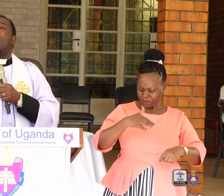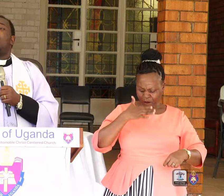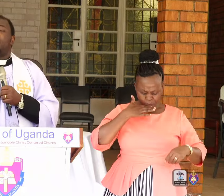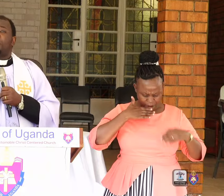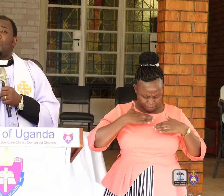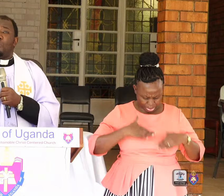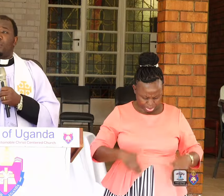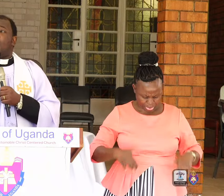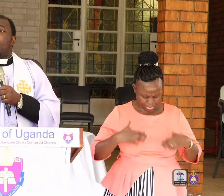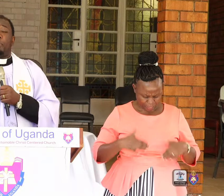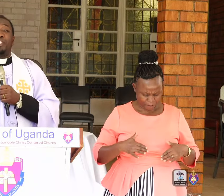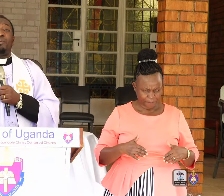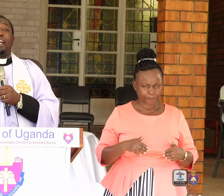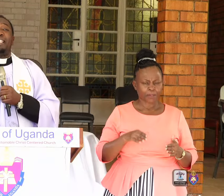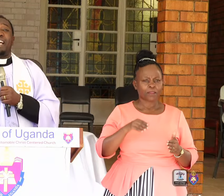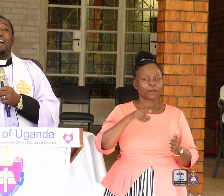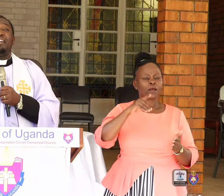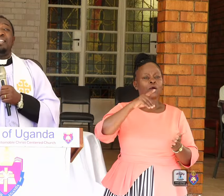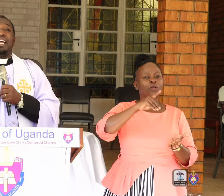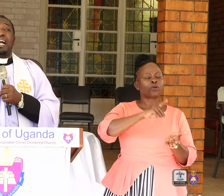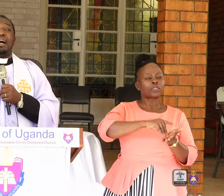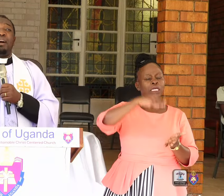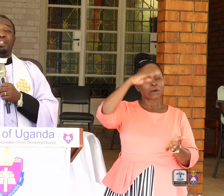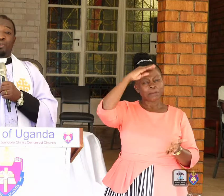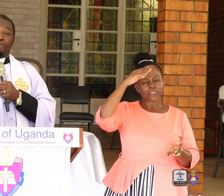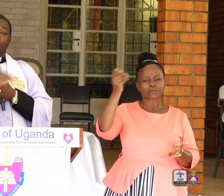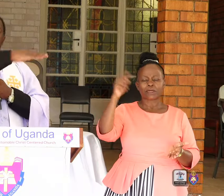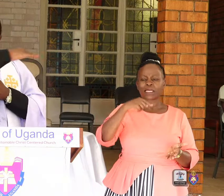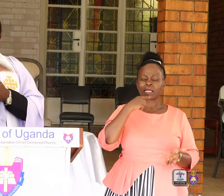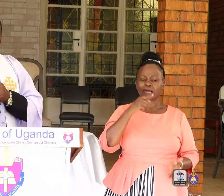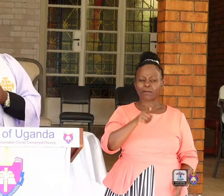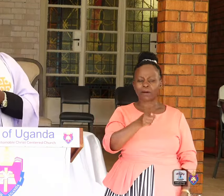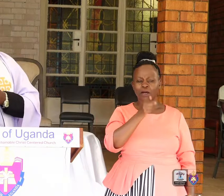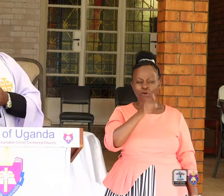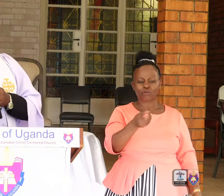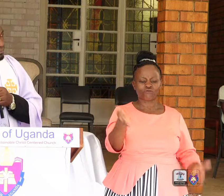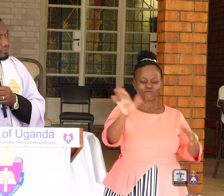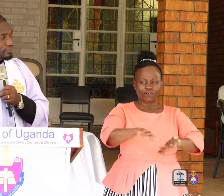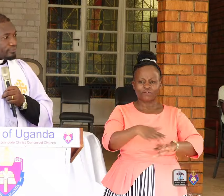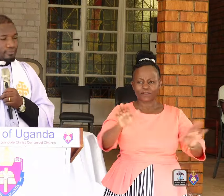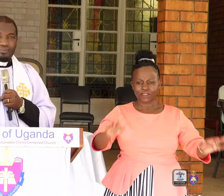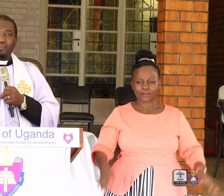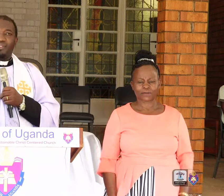guyika omusawo wa polisi bwe yajja n'agamba nti ono afudde.